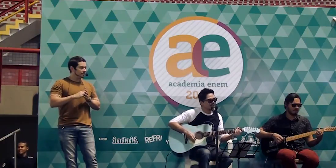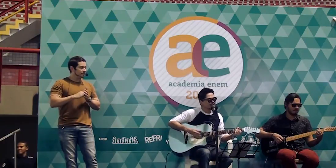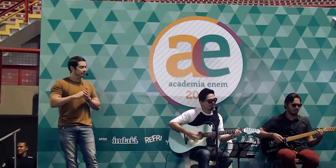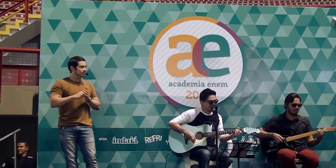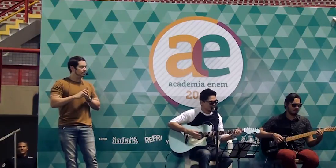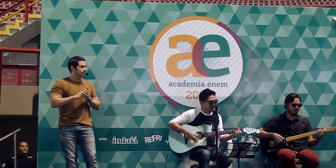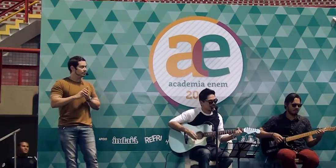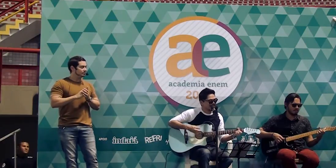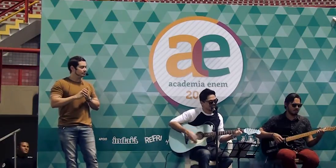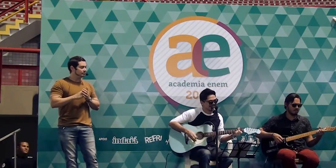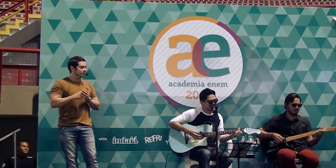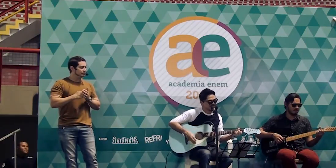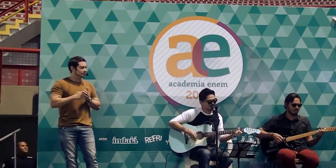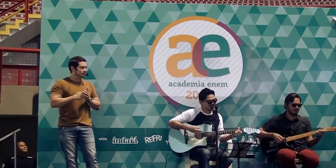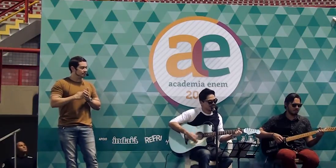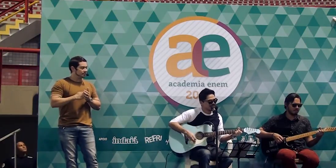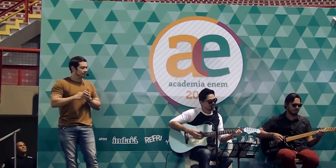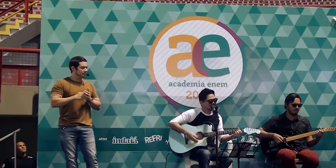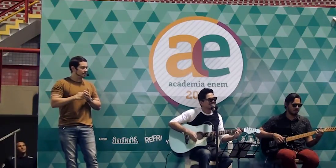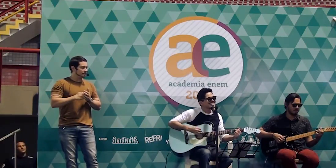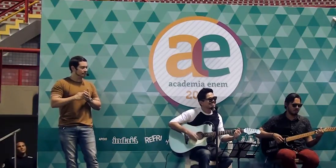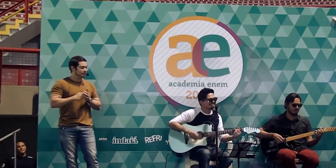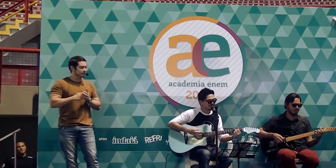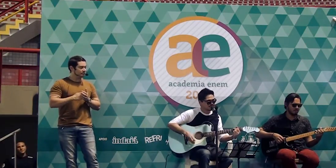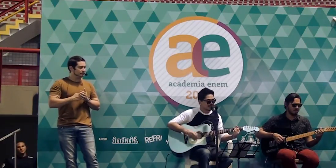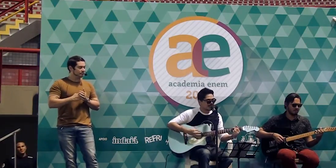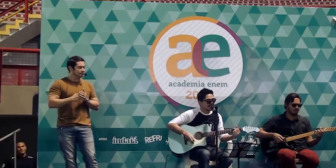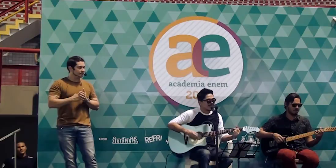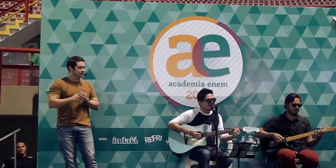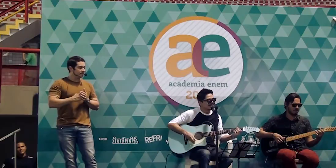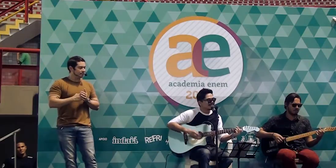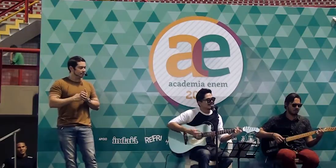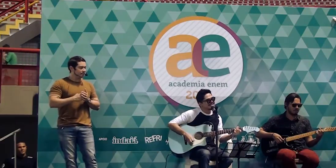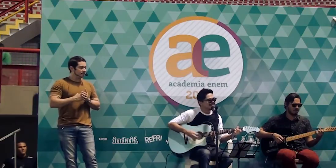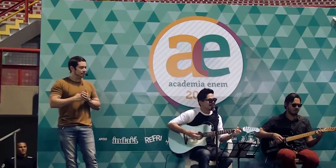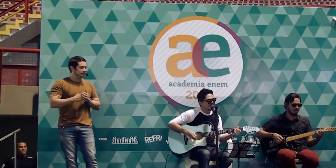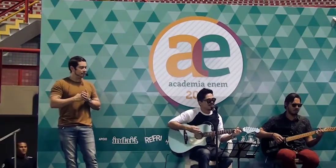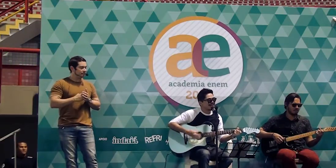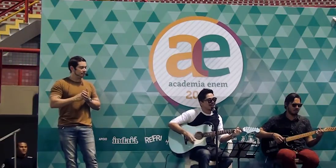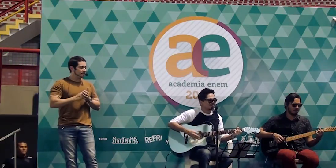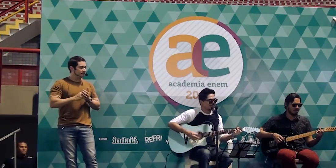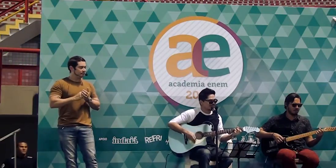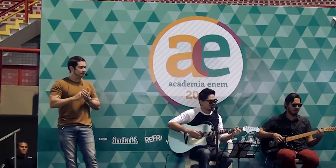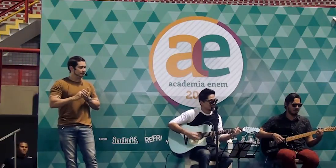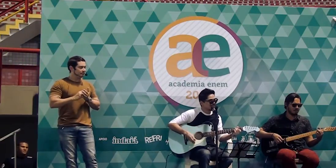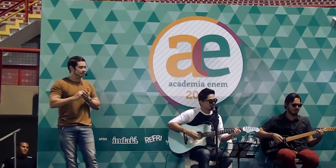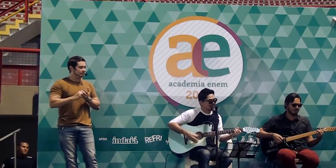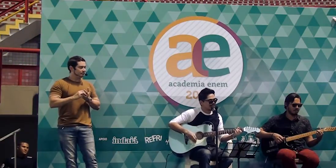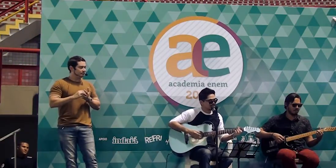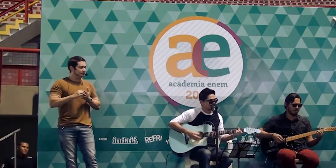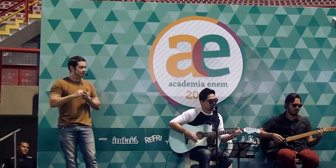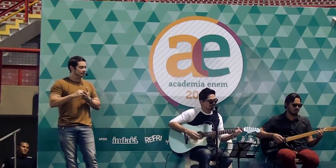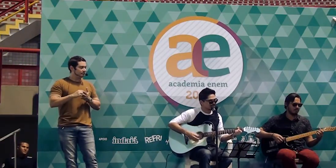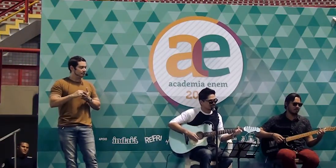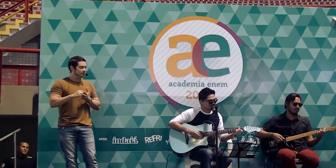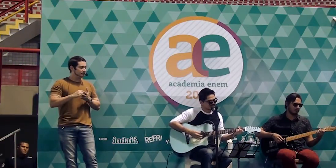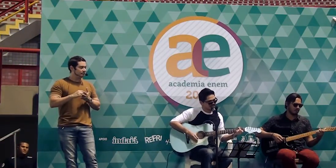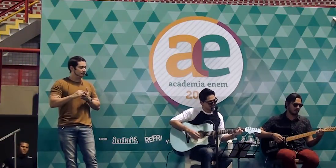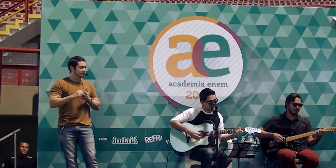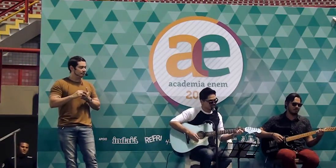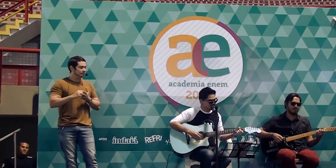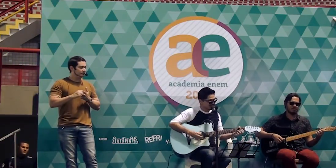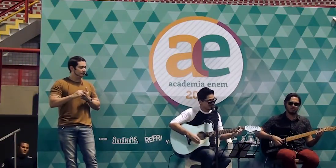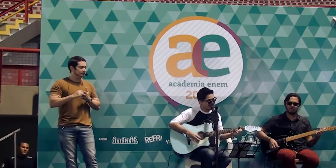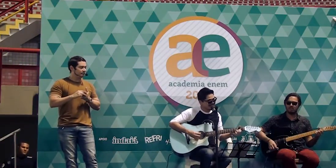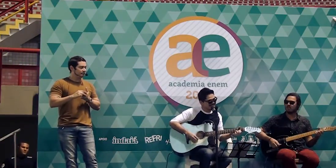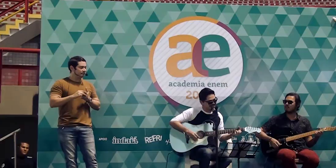queria quando veio pra Brasília com o diabo dele. Ele queria era falar pro presidente pra ajudar toda essa